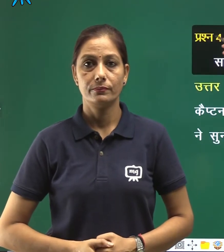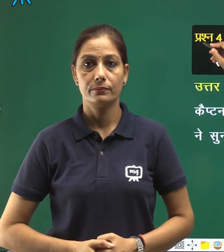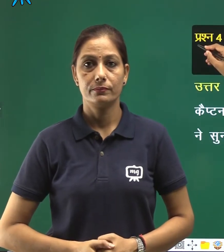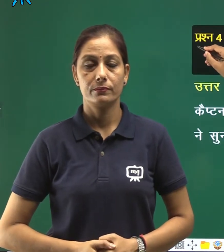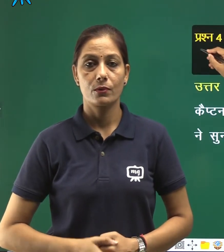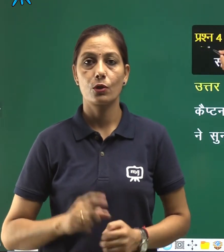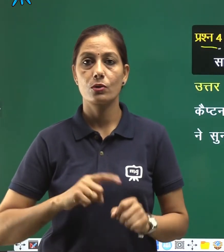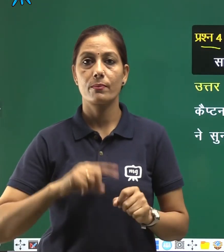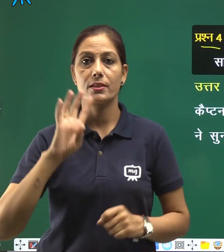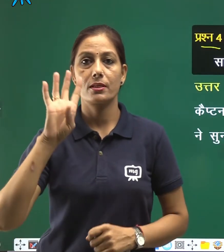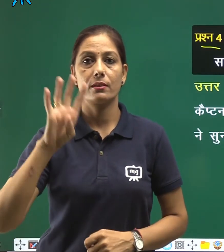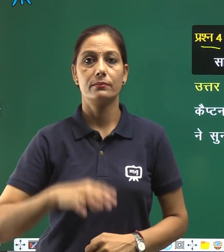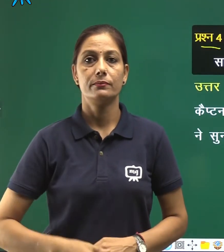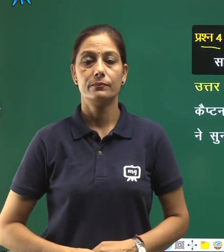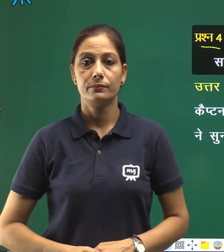प्रश्न 4,